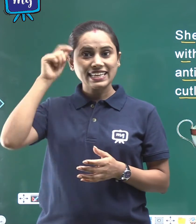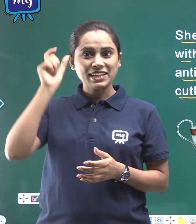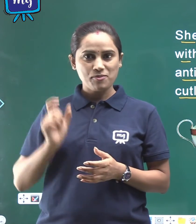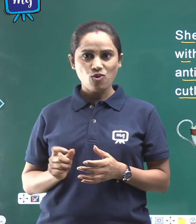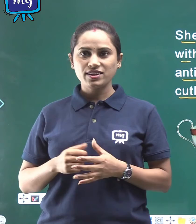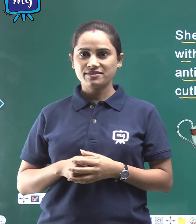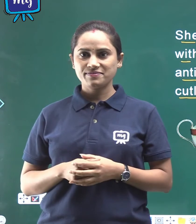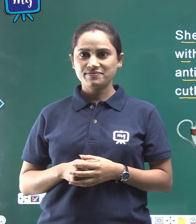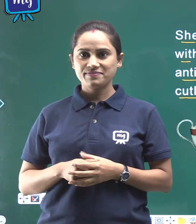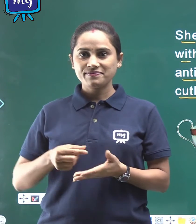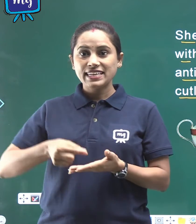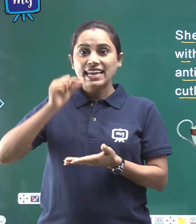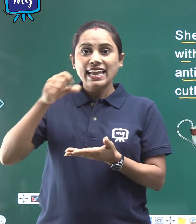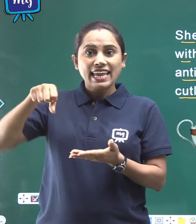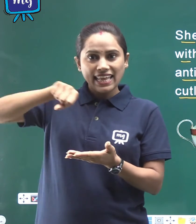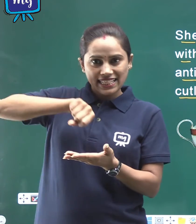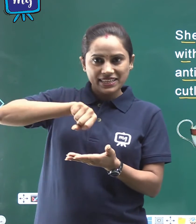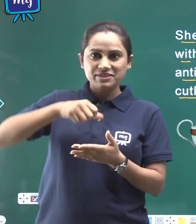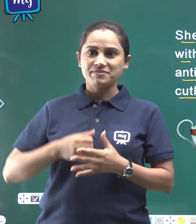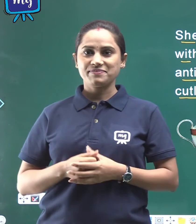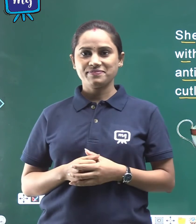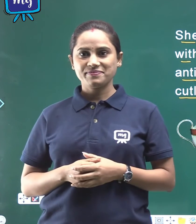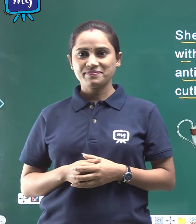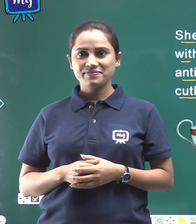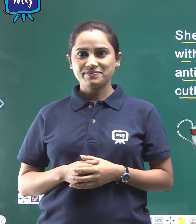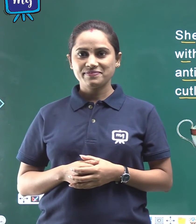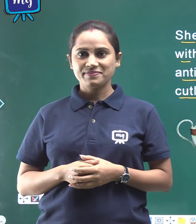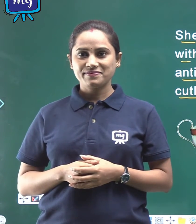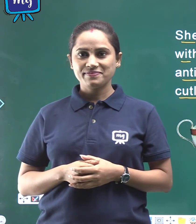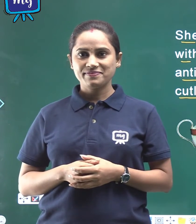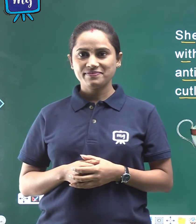teapot, केतली.